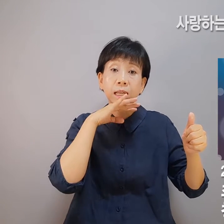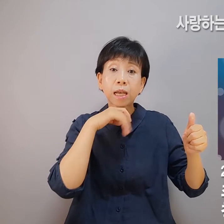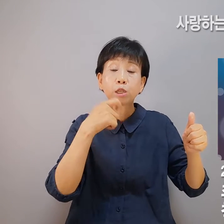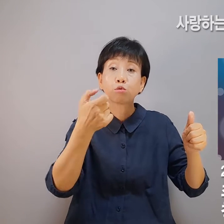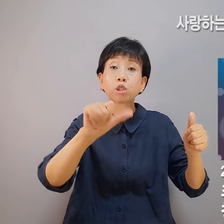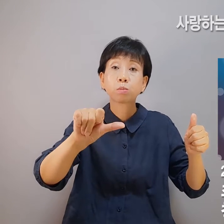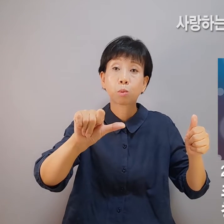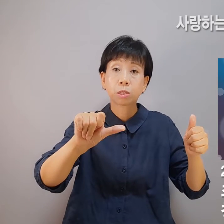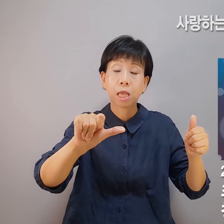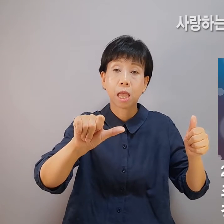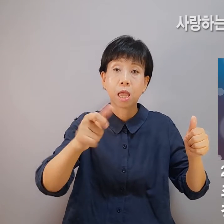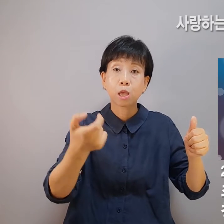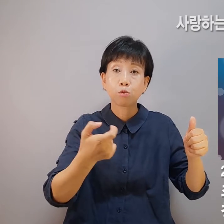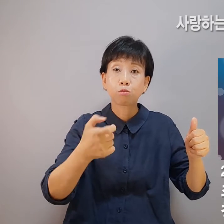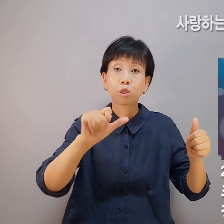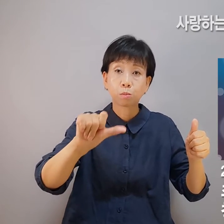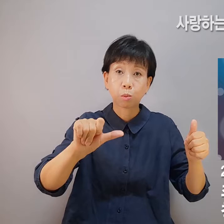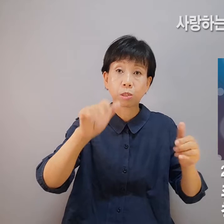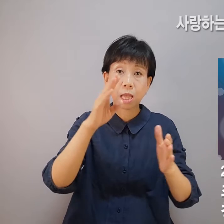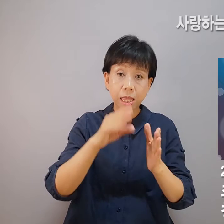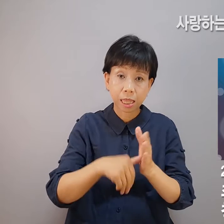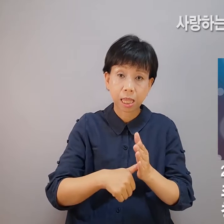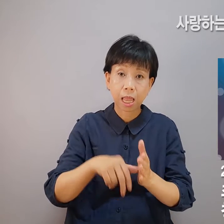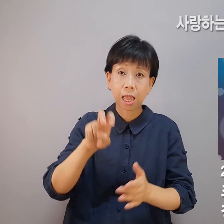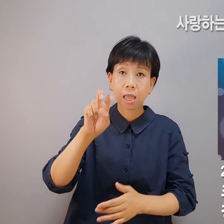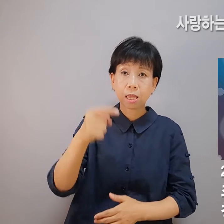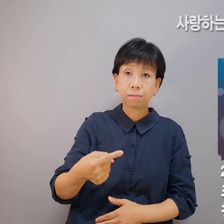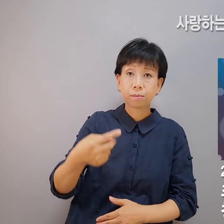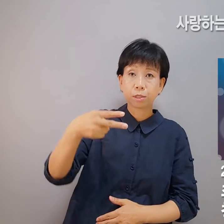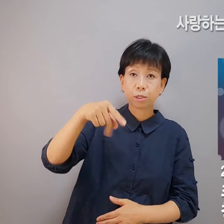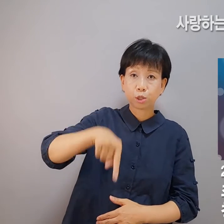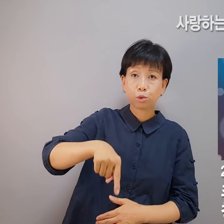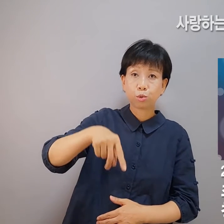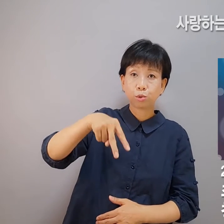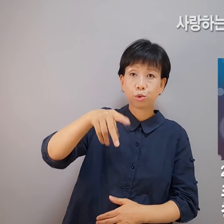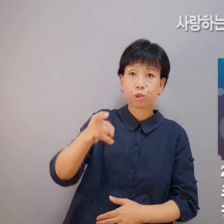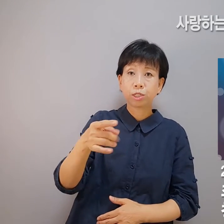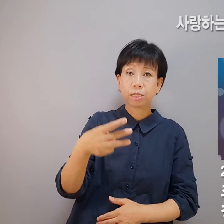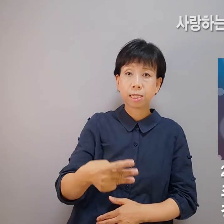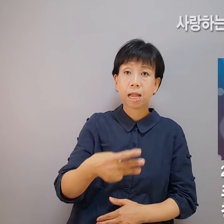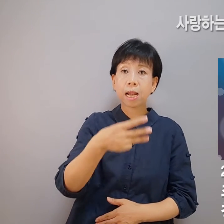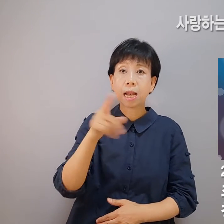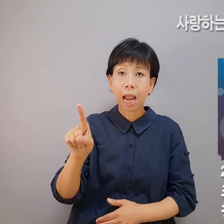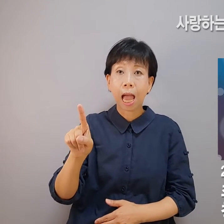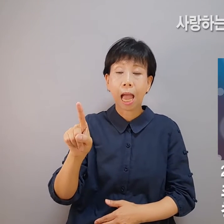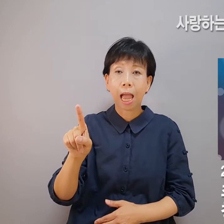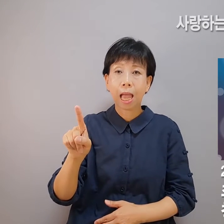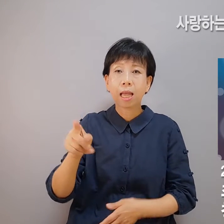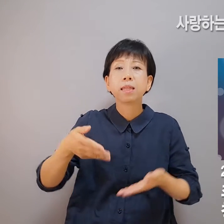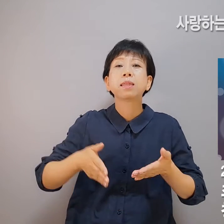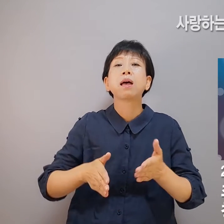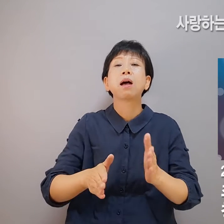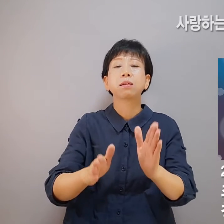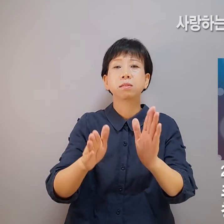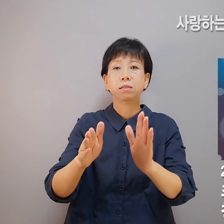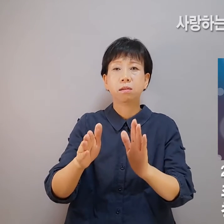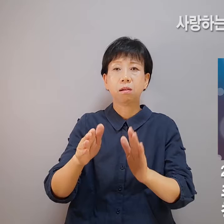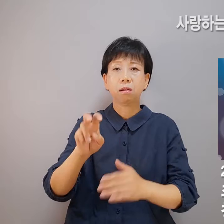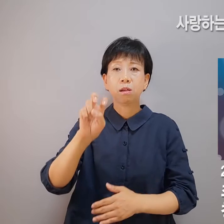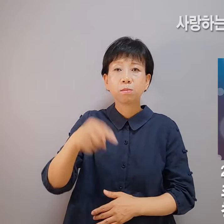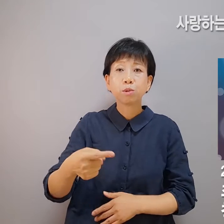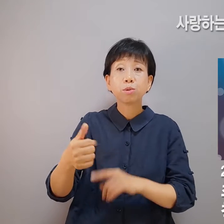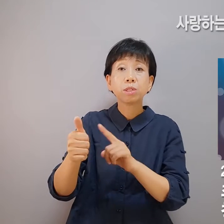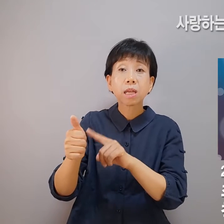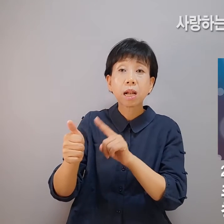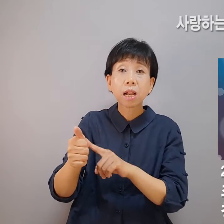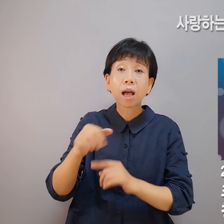산 무두셀라 최장수죠. 그렇죠? 에녹은 65세에 그 아들 무두셀라를